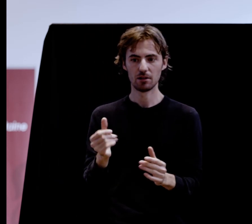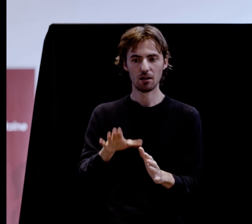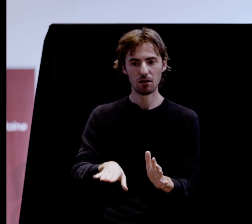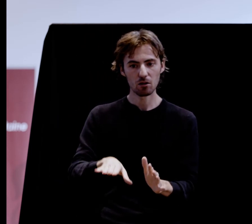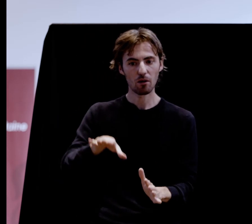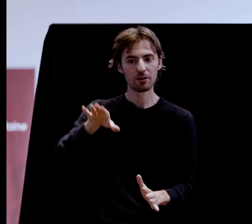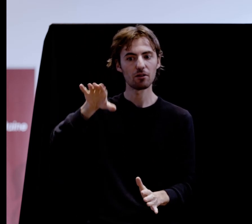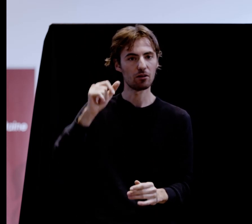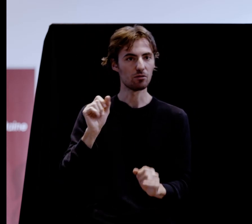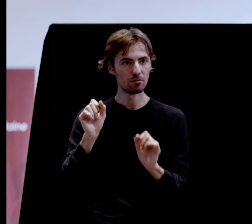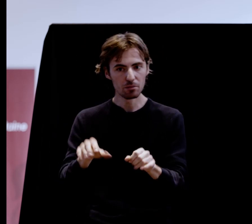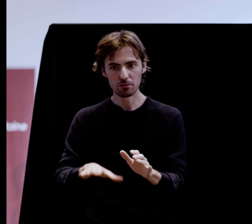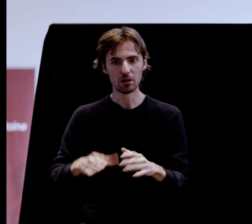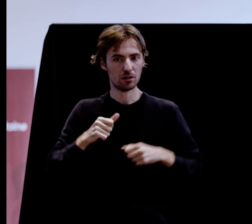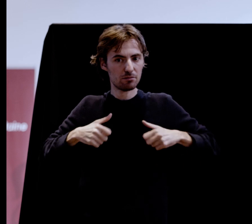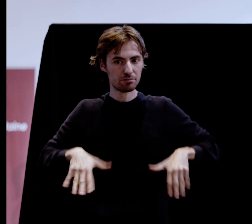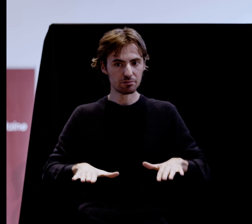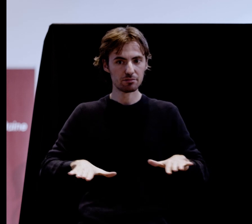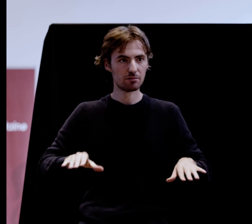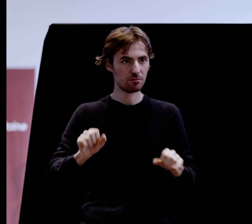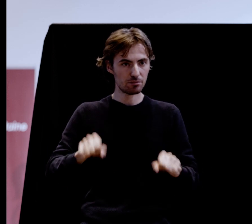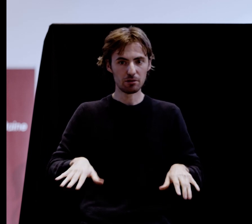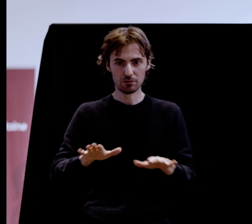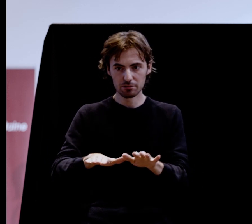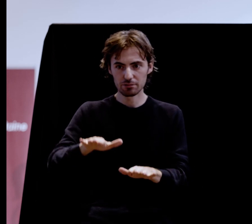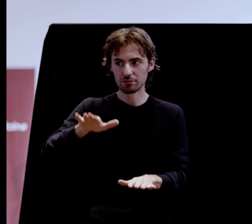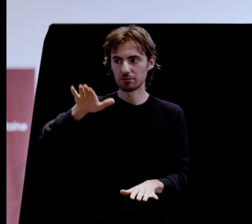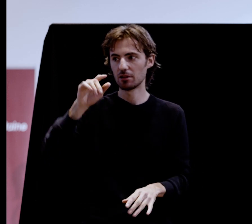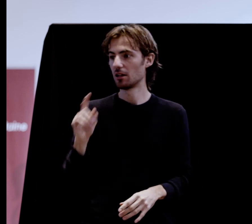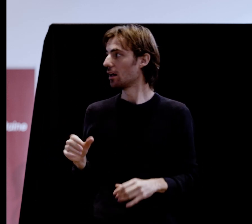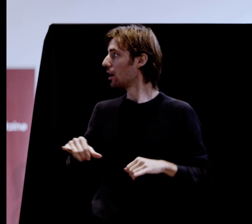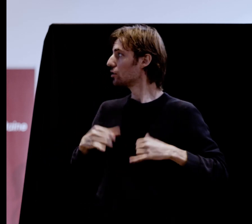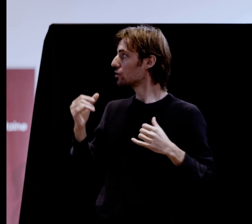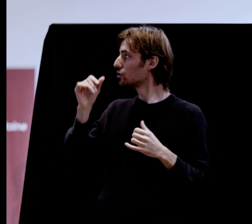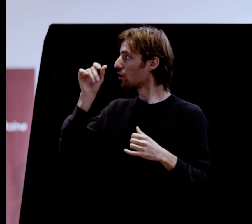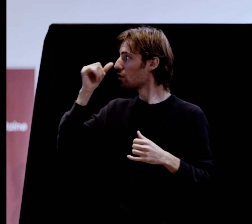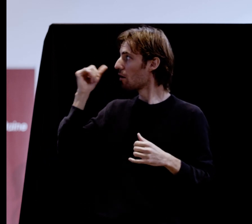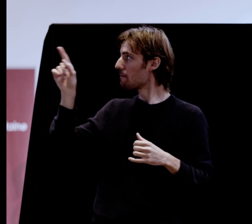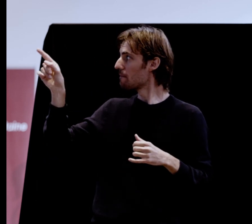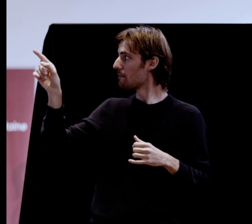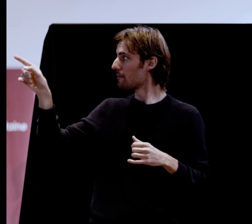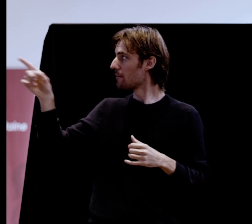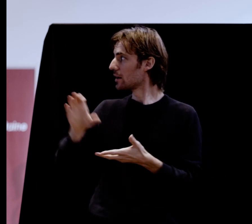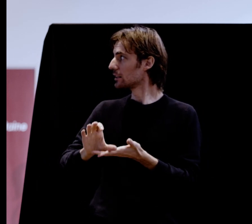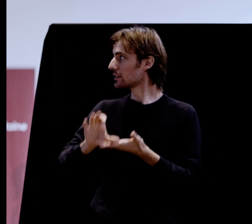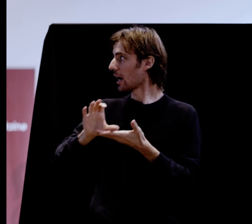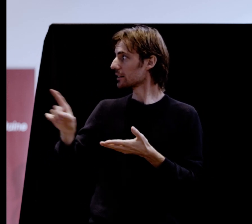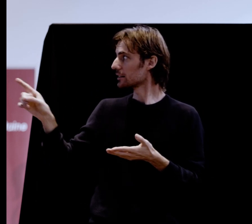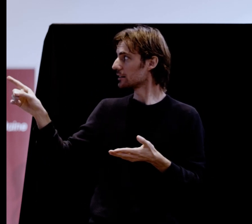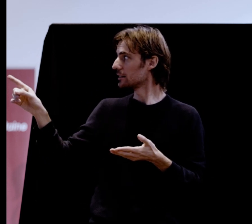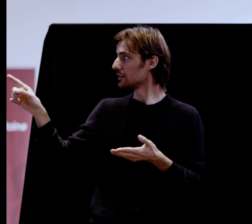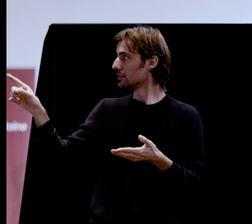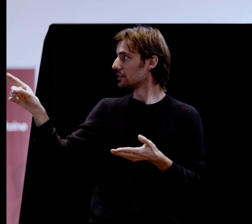croissance s'accélère. Là, je vous ai mis une courbe de croissance d'un jeune homme qui a un syndrome charge, qui